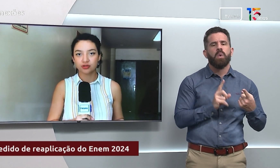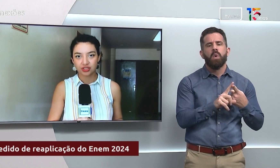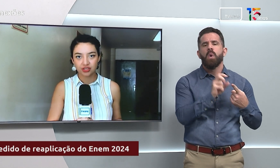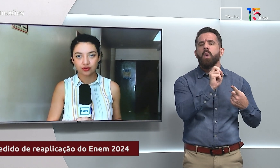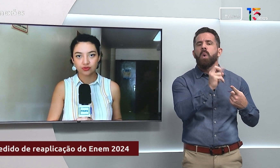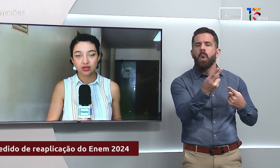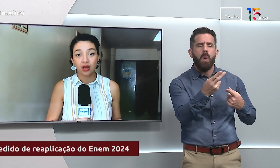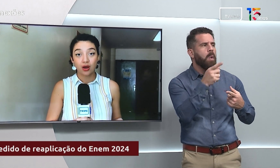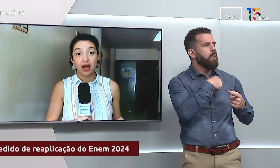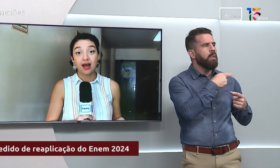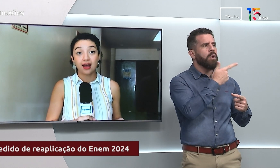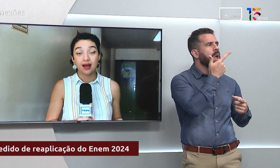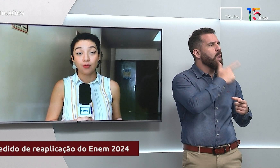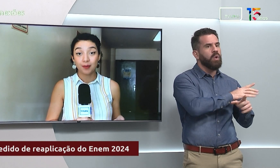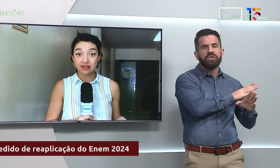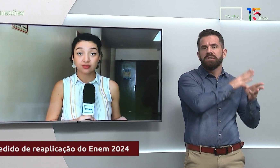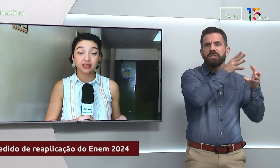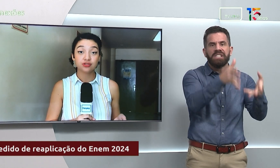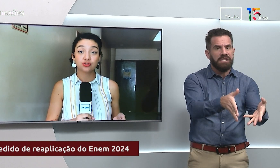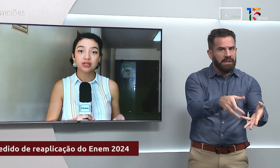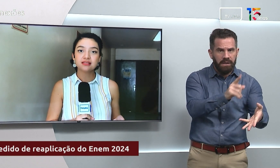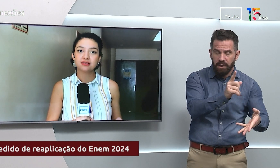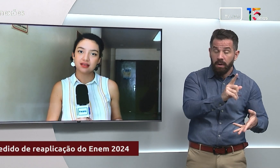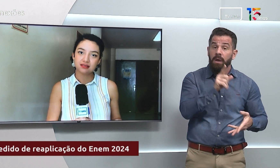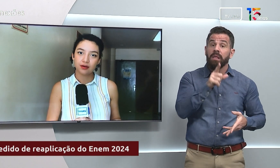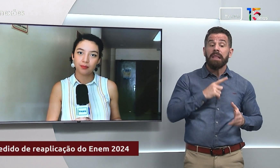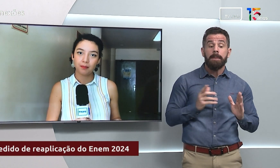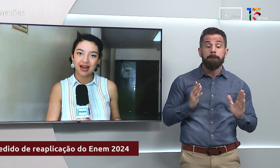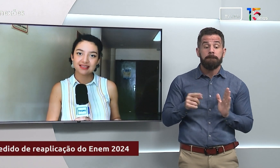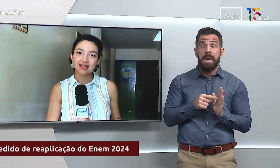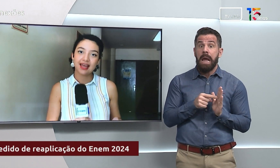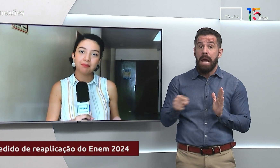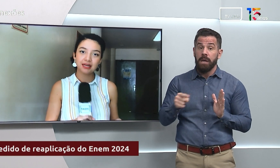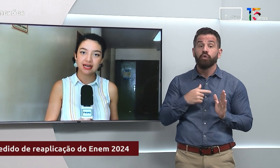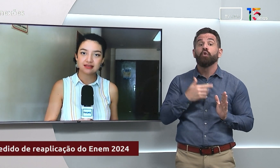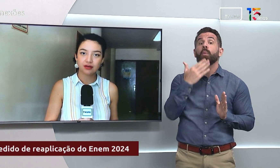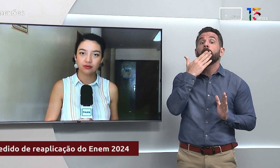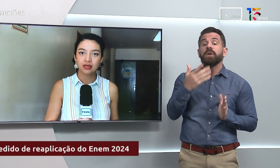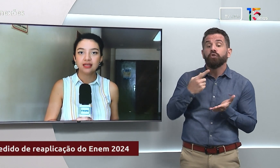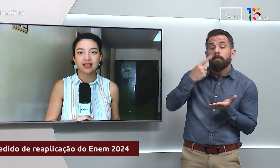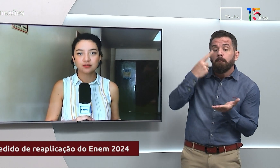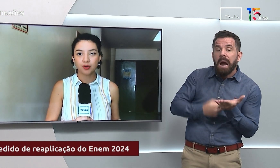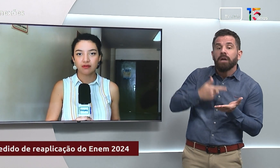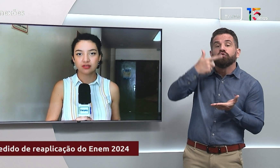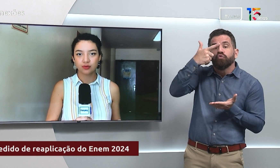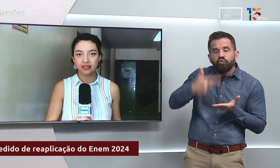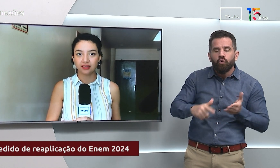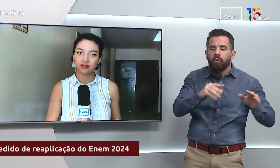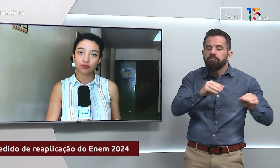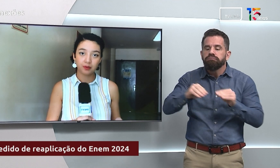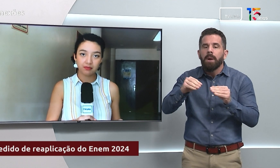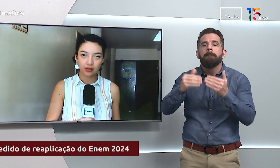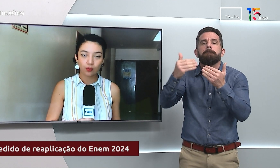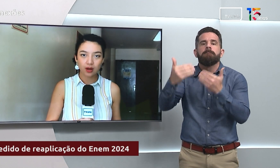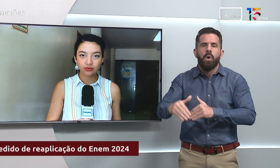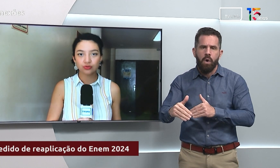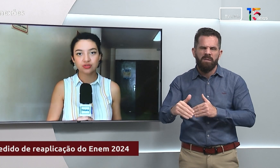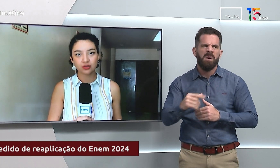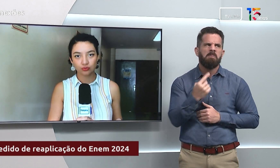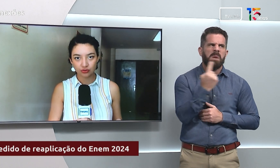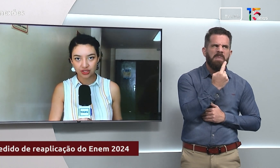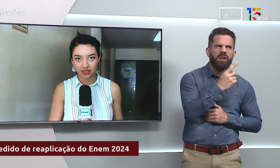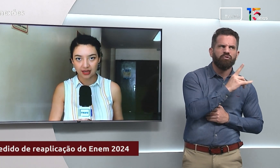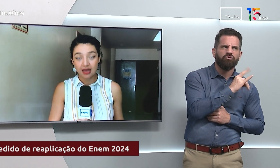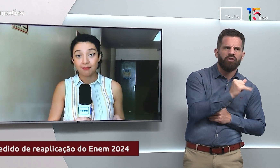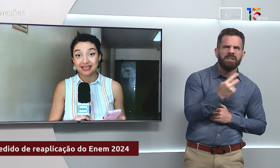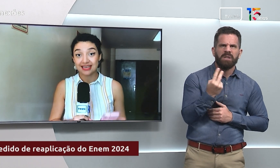problemas logísticos, o prazo de solicitação para esta reaplicação das provas do Enem, tanto do primeiro quanto do